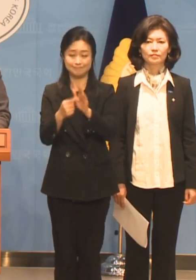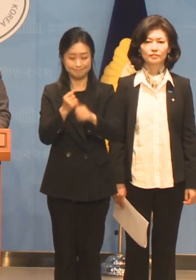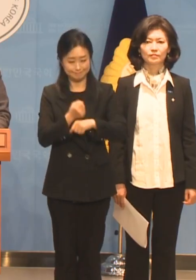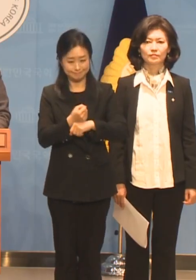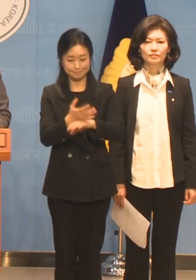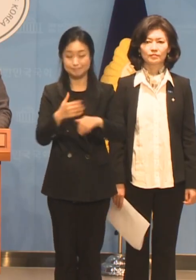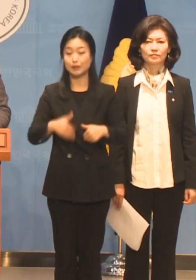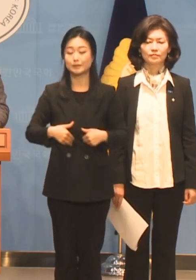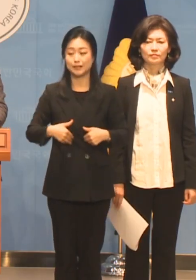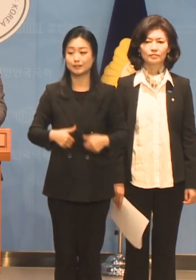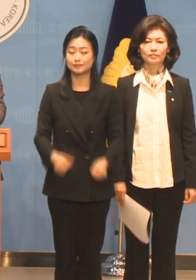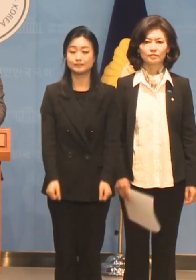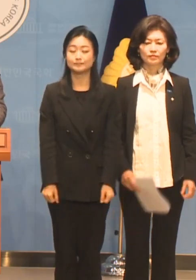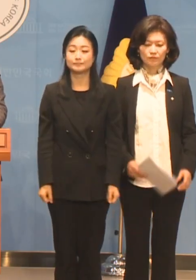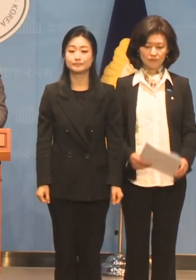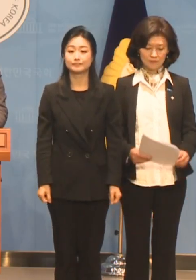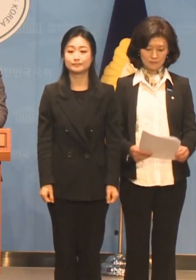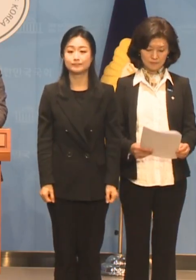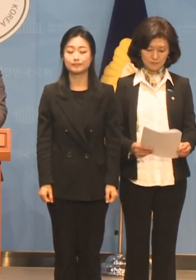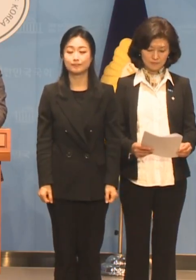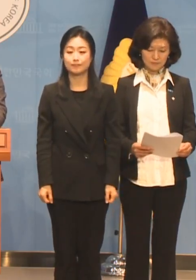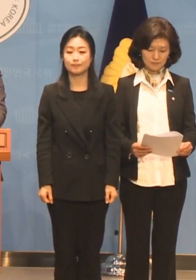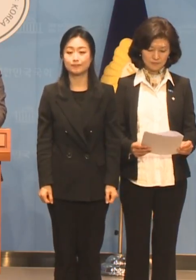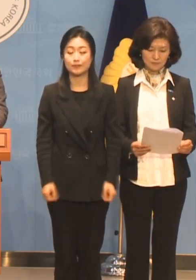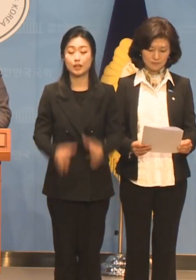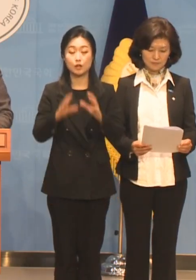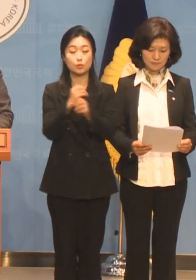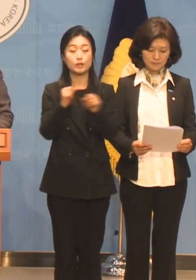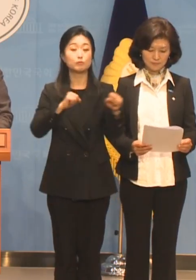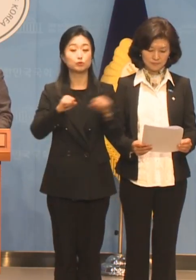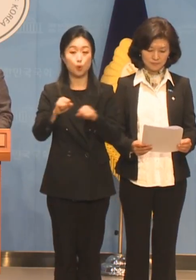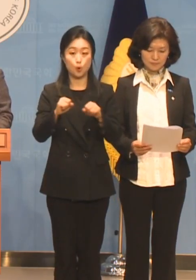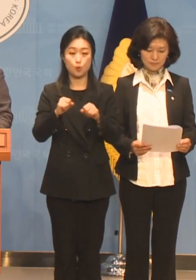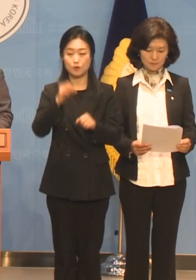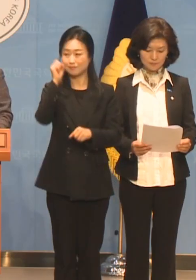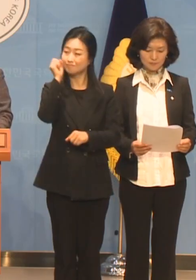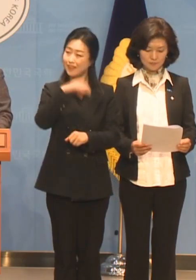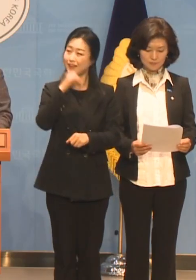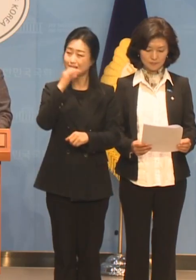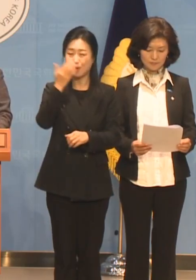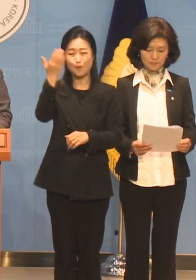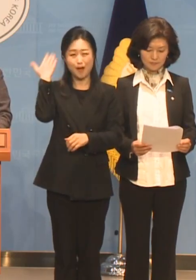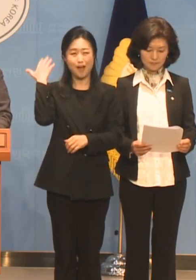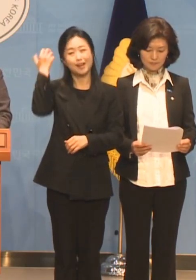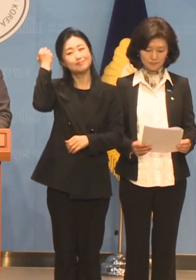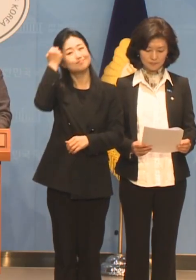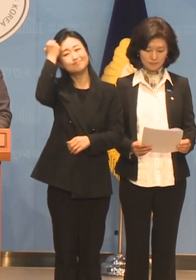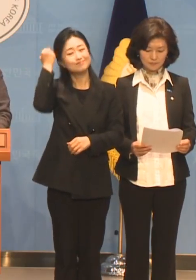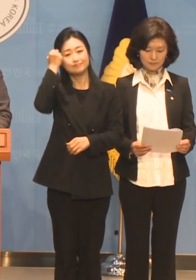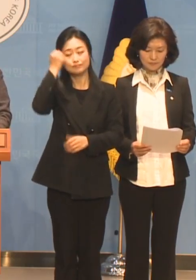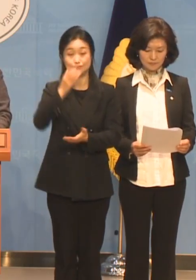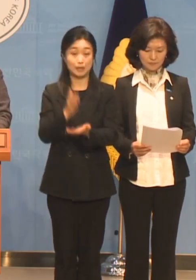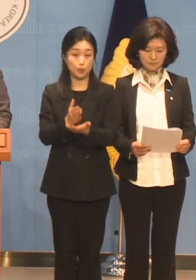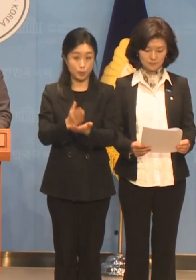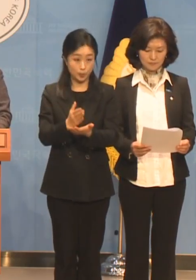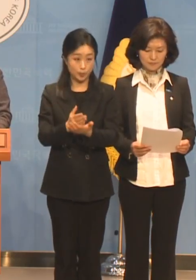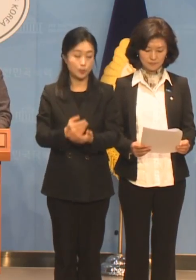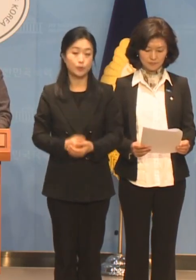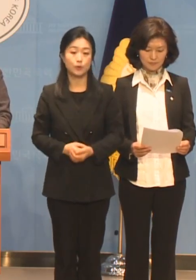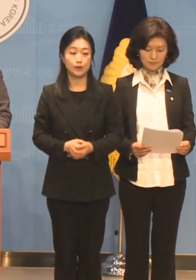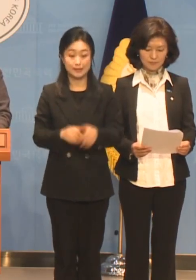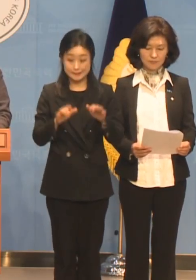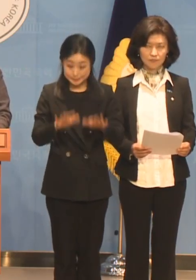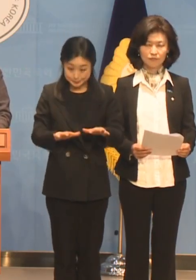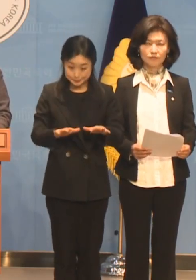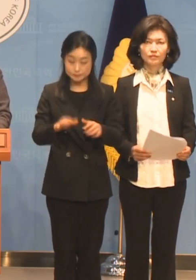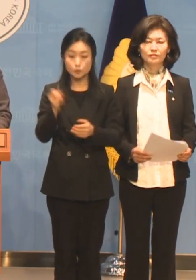전달해야 할 것입니다. 이는 독립운동을 단순히 과거의 기억으로만 남기기보다